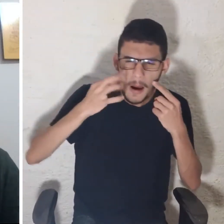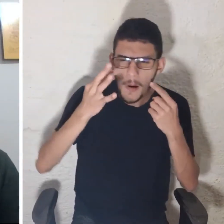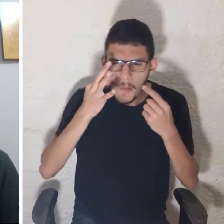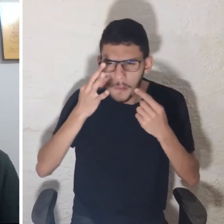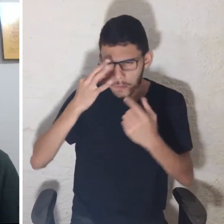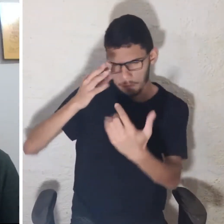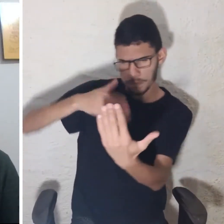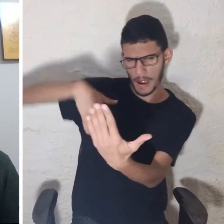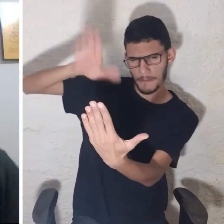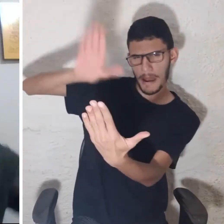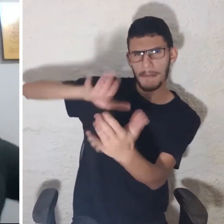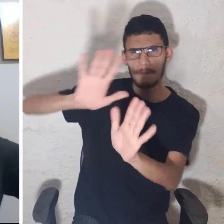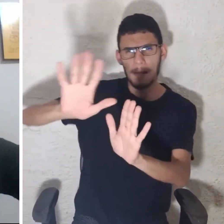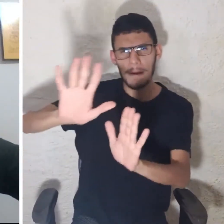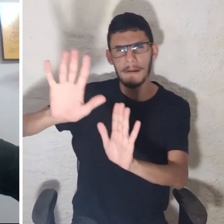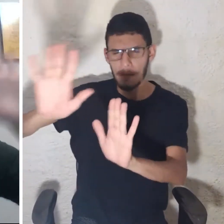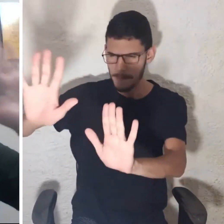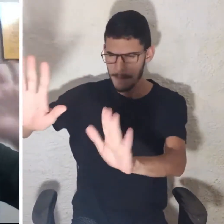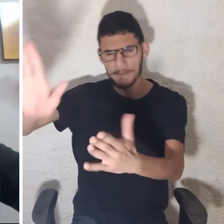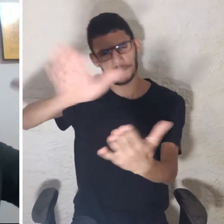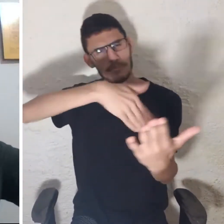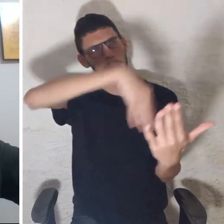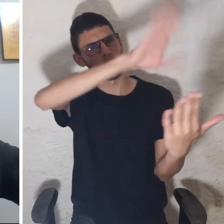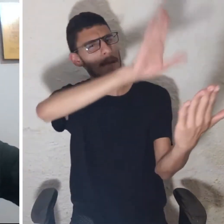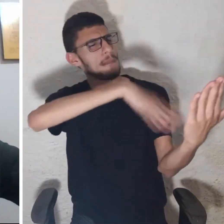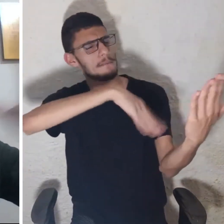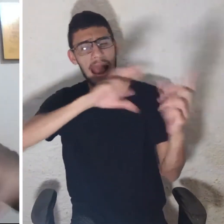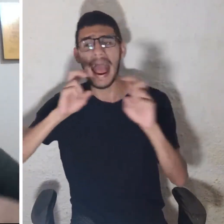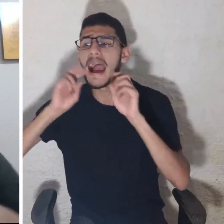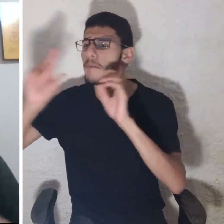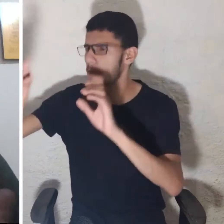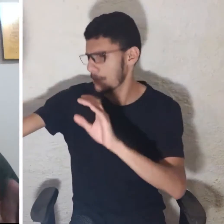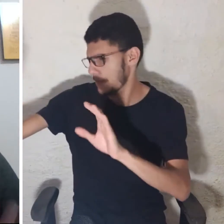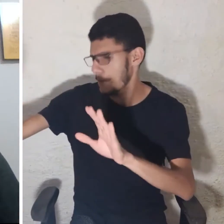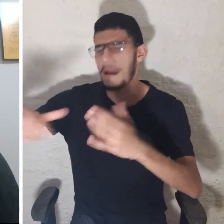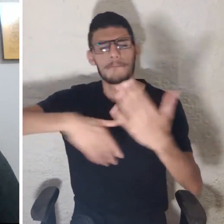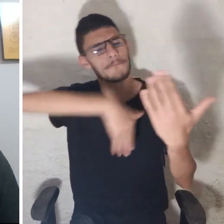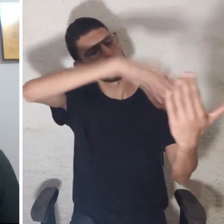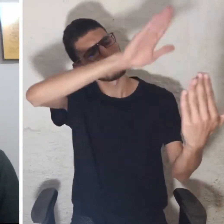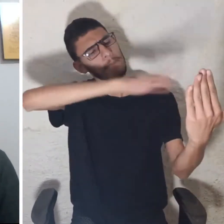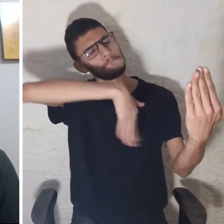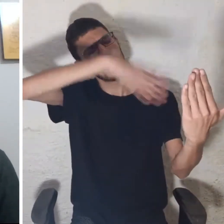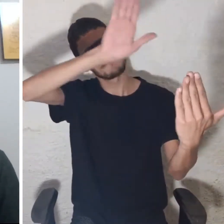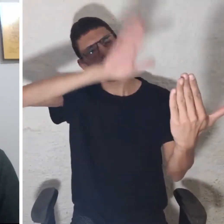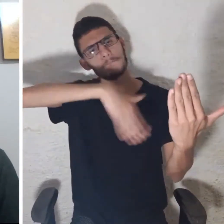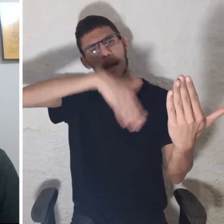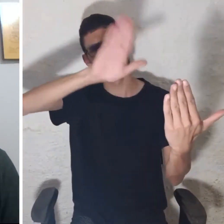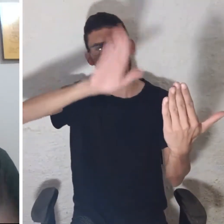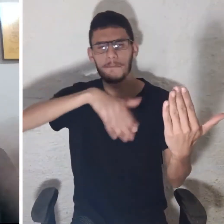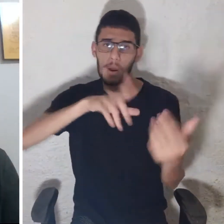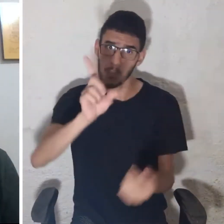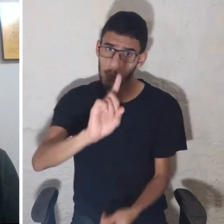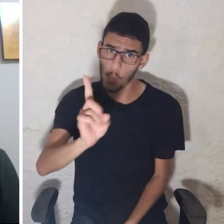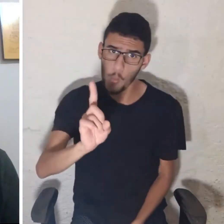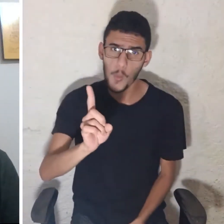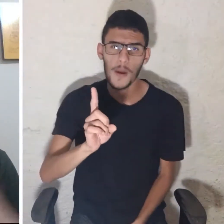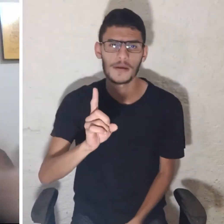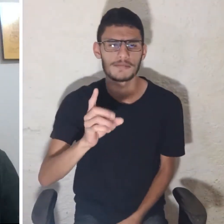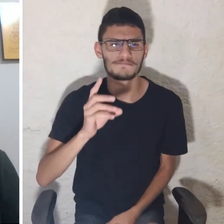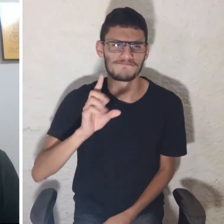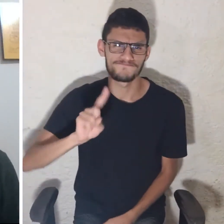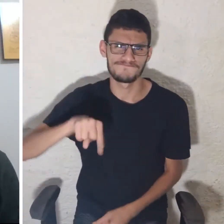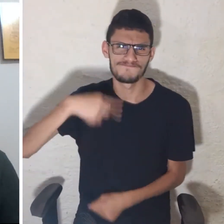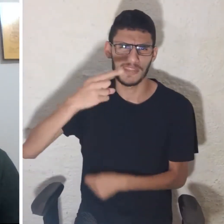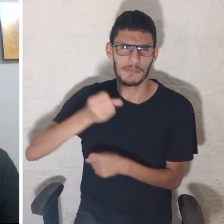pintor na hora olhando lá, não, peraí, Dom Pedro, peraí, não dá o grito agora não que eu vou pintar, né? Não tinha ainda isso, ela foi